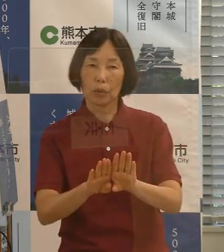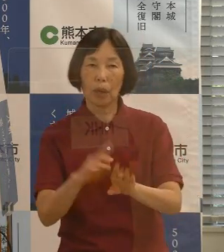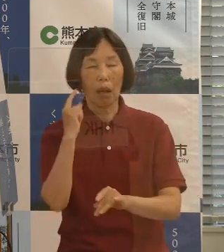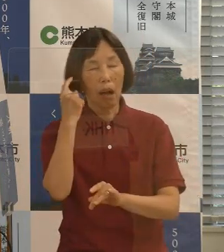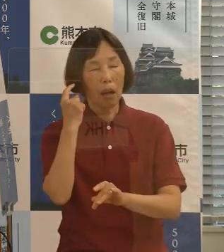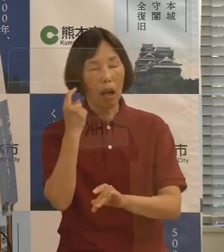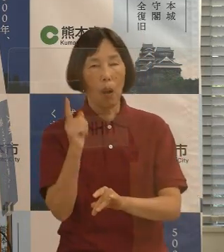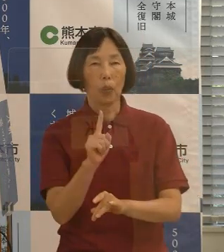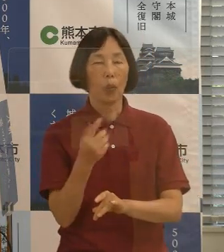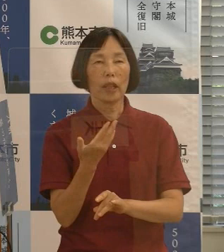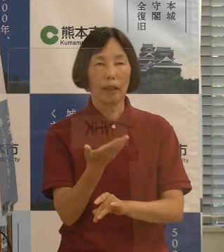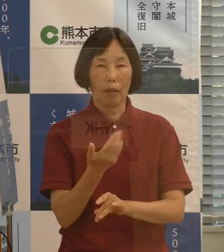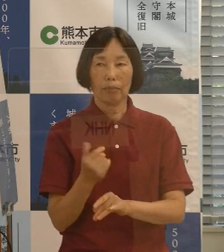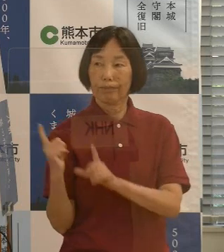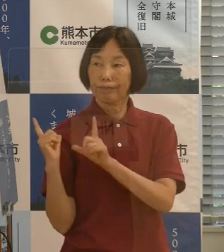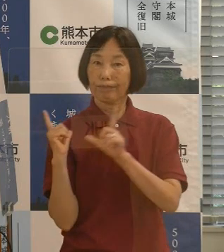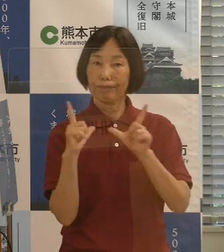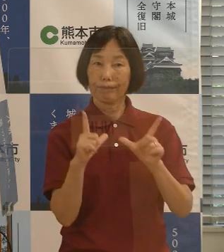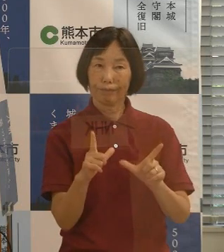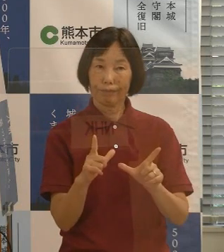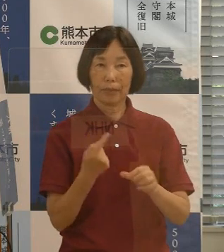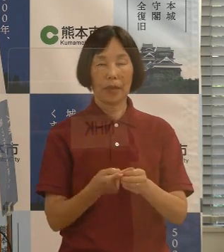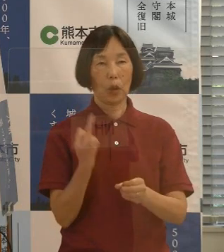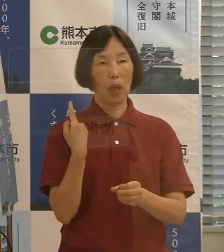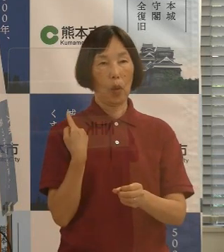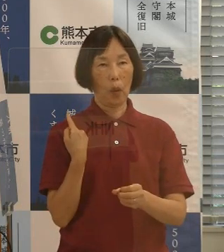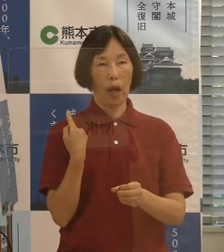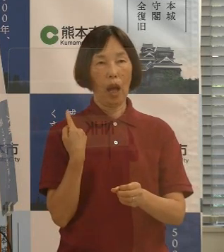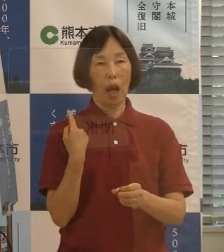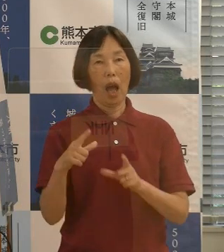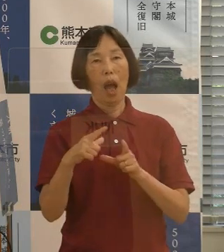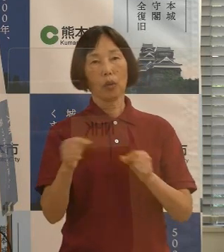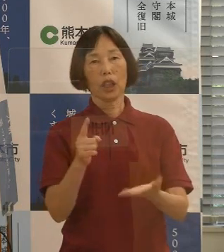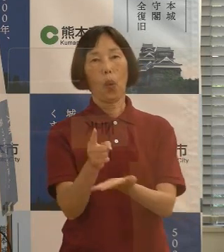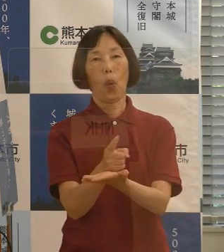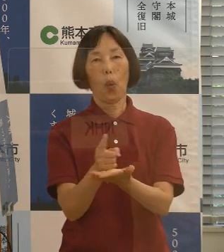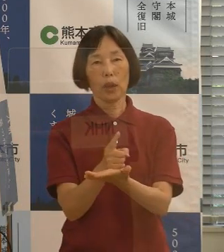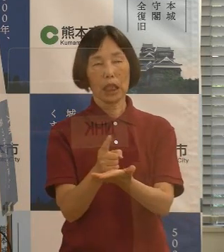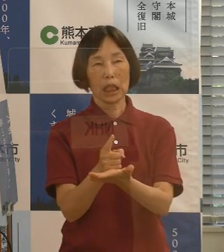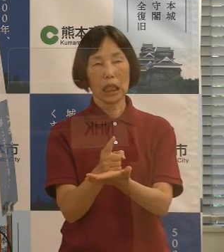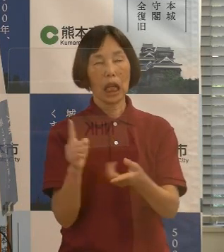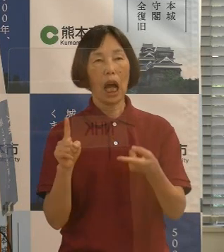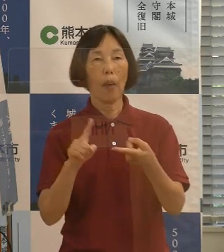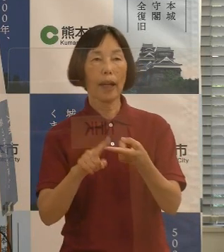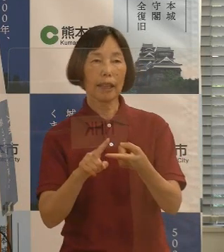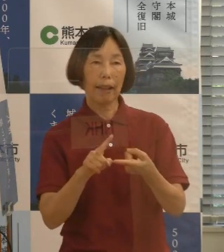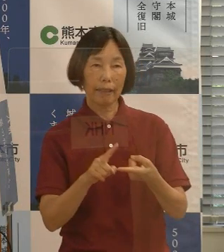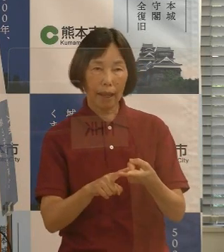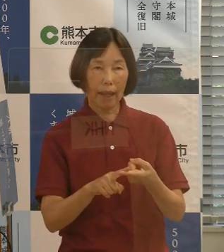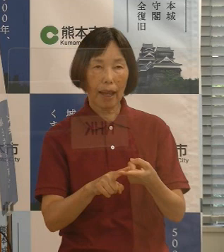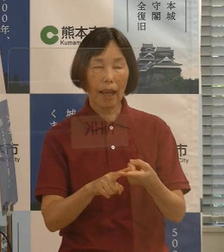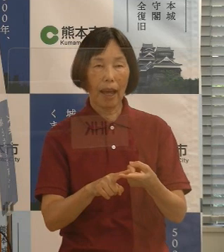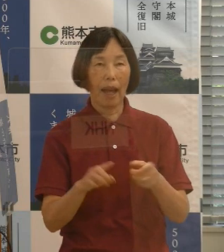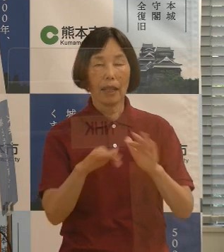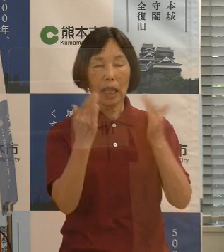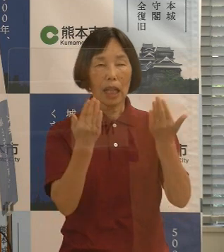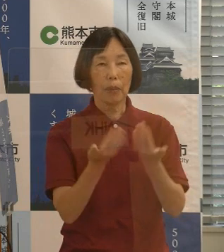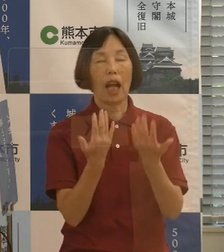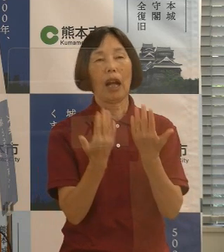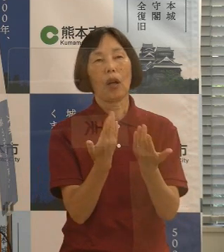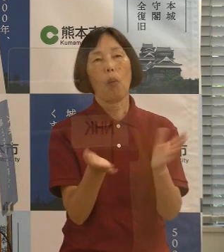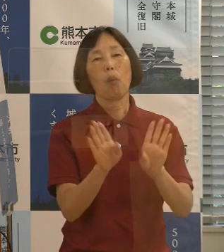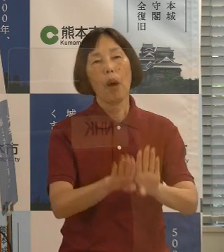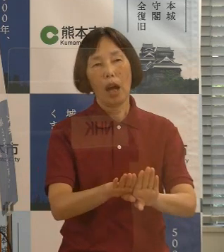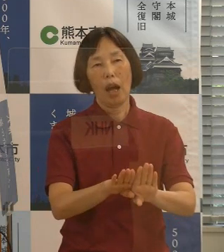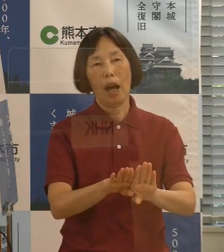我々昨年はですね、まあ、国の方針もあって、一斉に休校をするというようなことになりました。